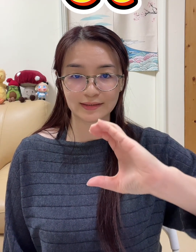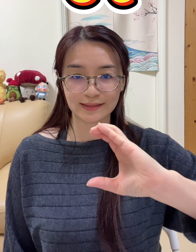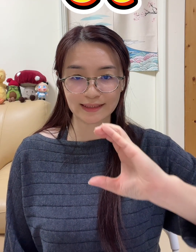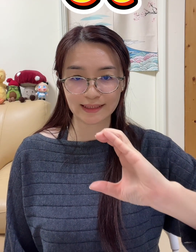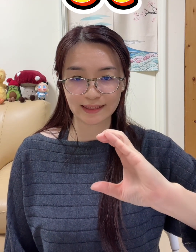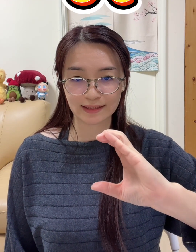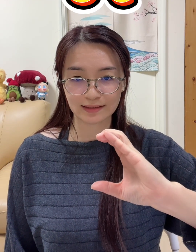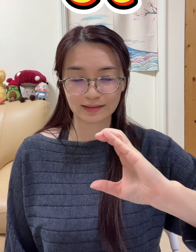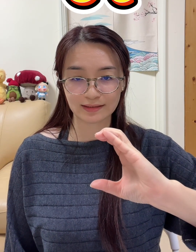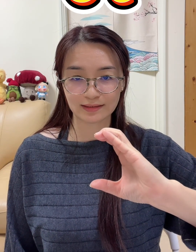C